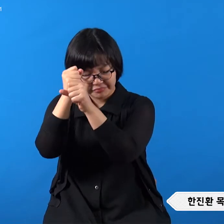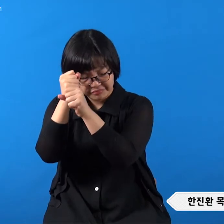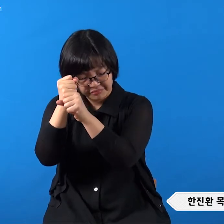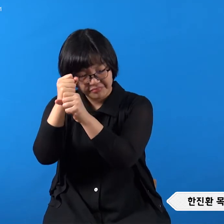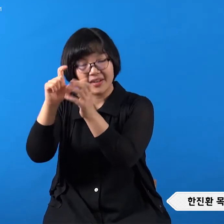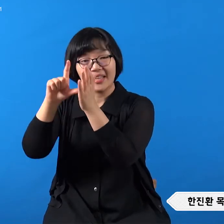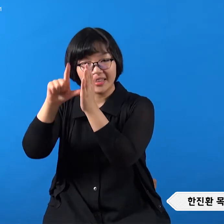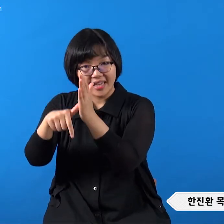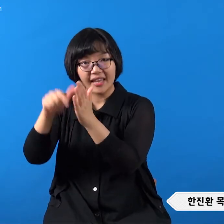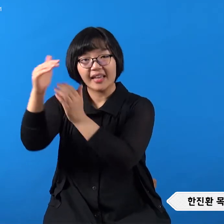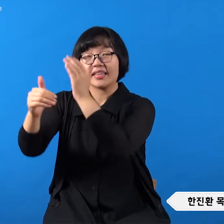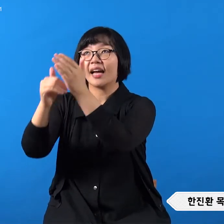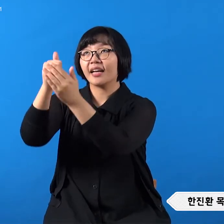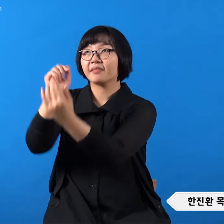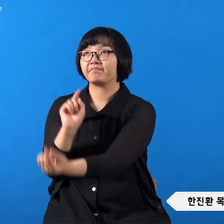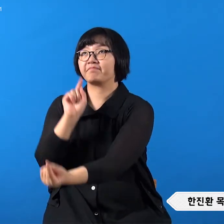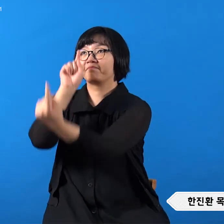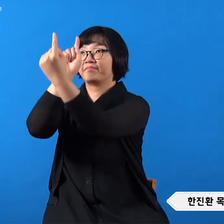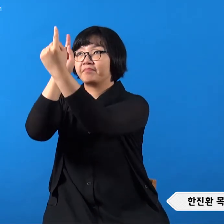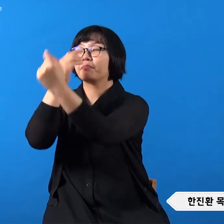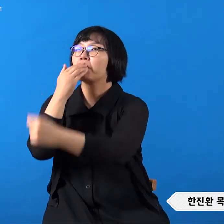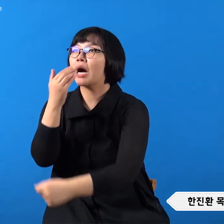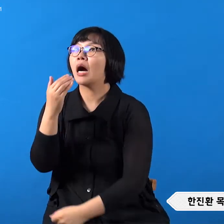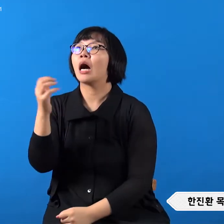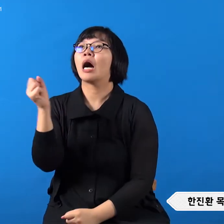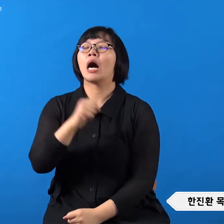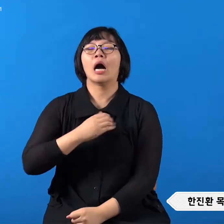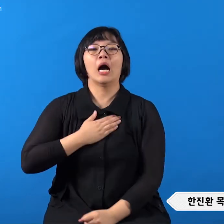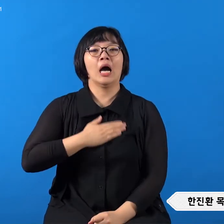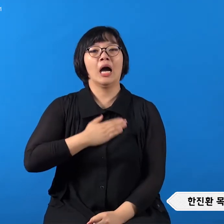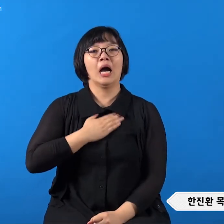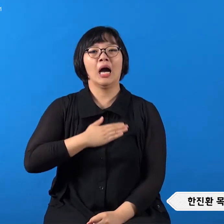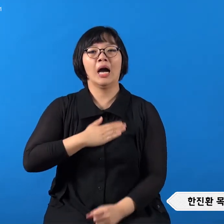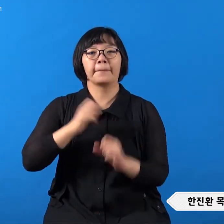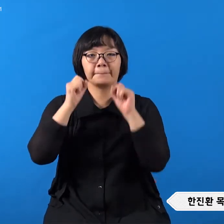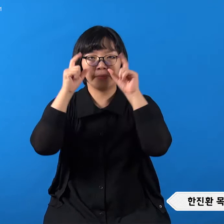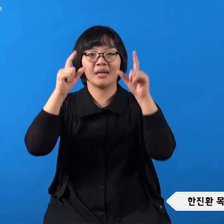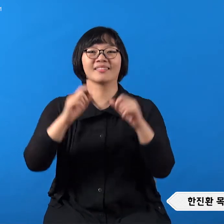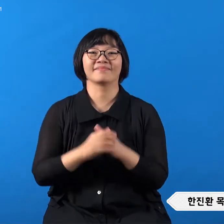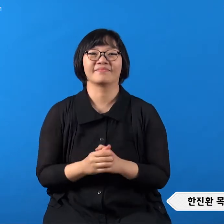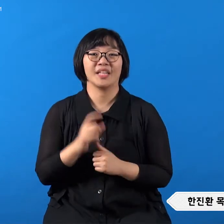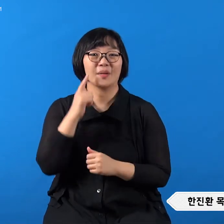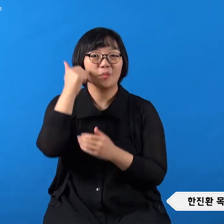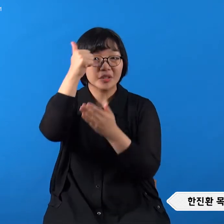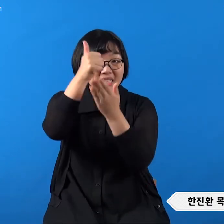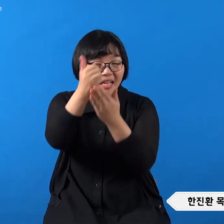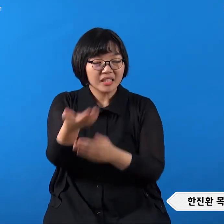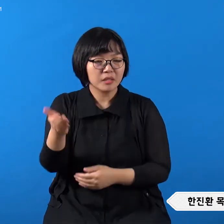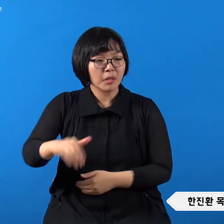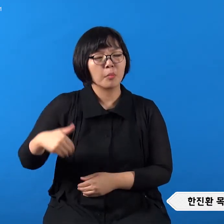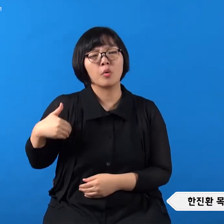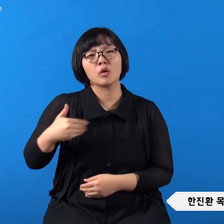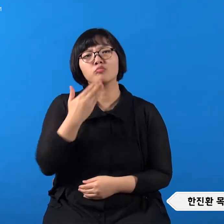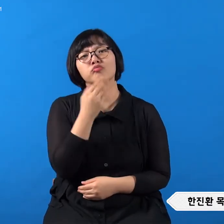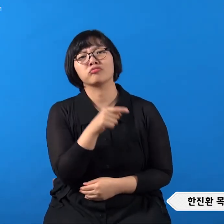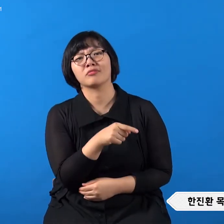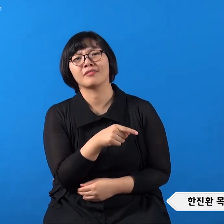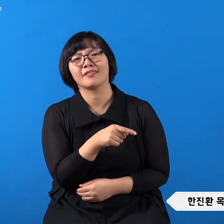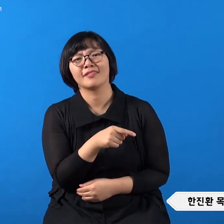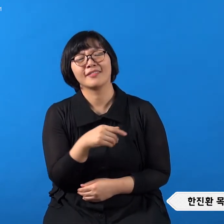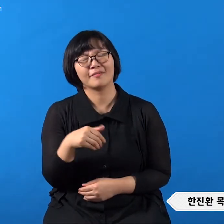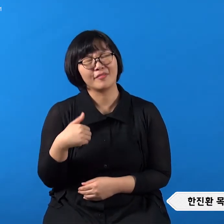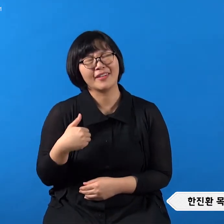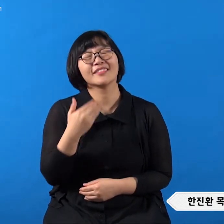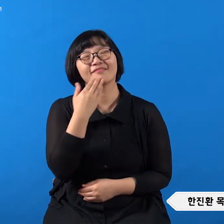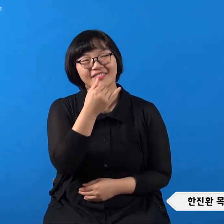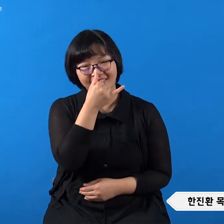앞에 나아갈 수 있는 것을 그가 비로소 깨달은 것입니다. 목사라도 모르면 모르는 거지요. 비로소 깨달은